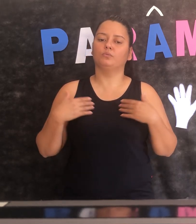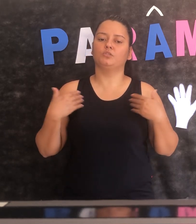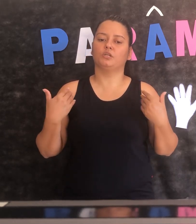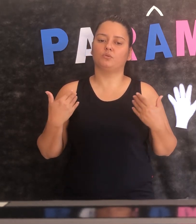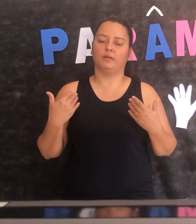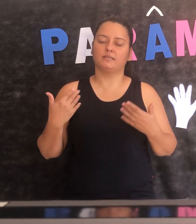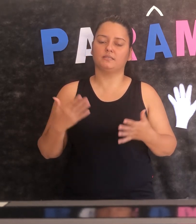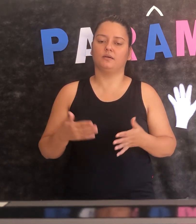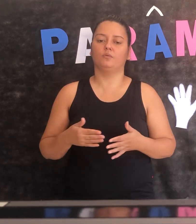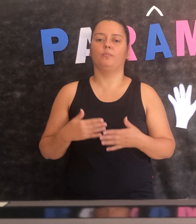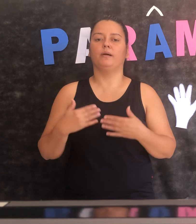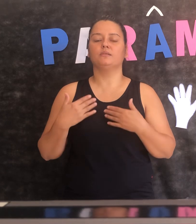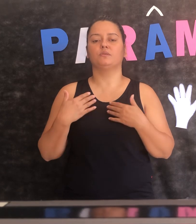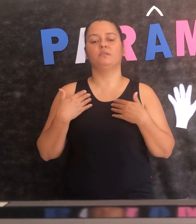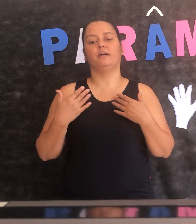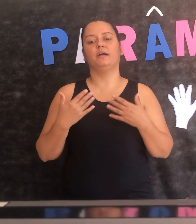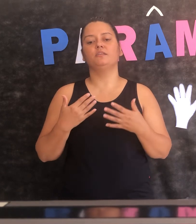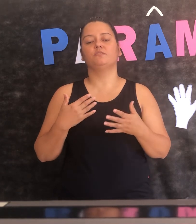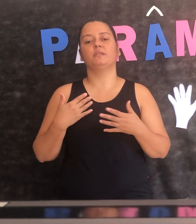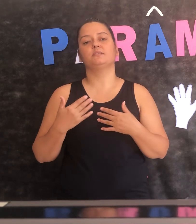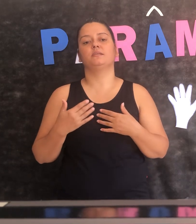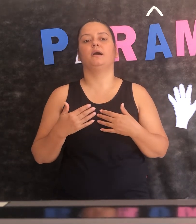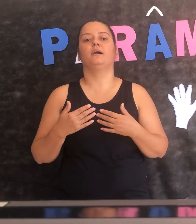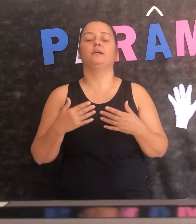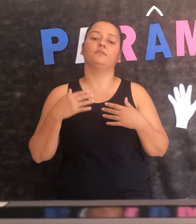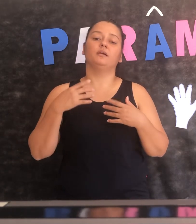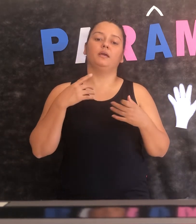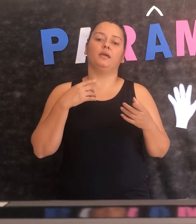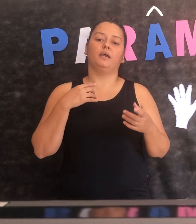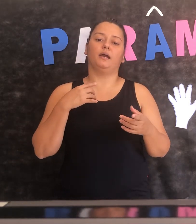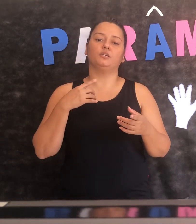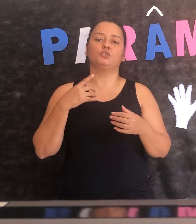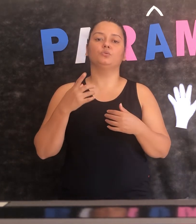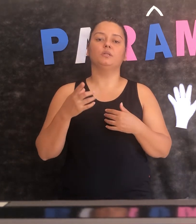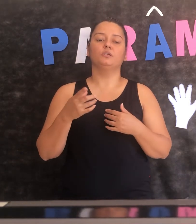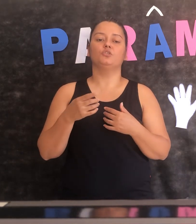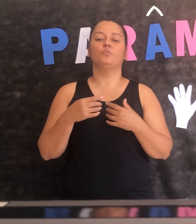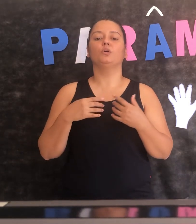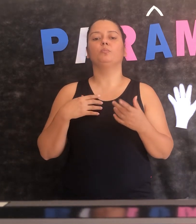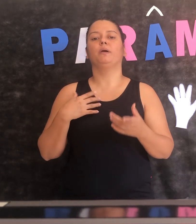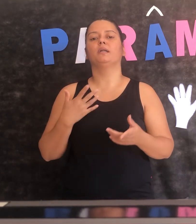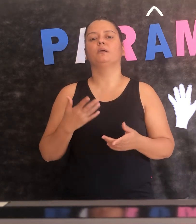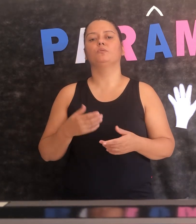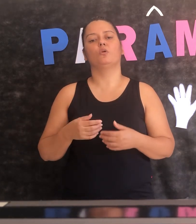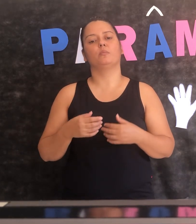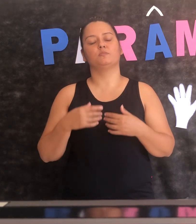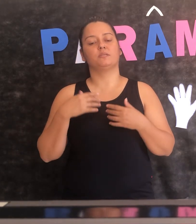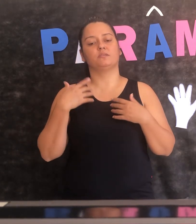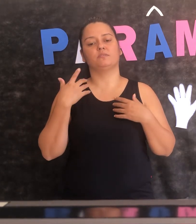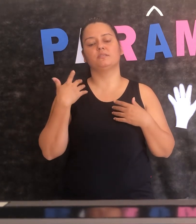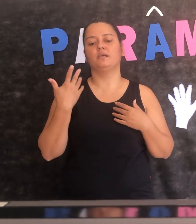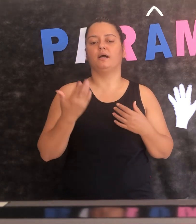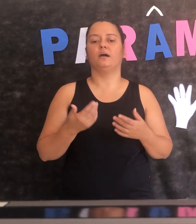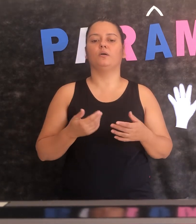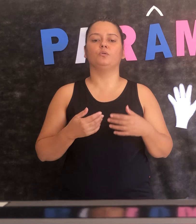de articulação, mas o que vai diferenciar é a ajuda de um outro parâmetro, como a expressão facial e o ponto